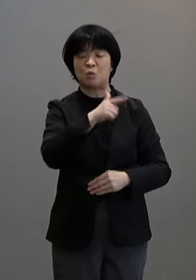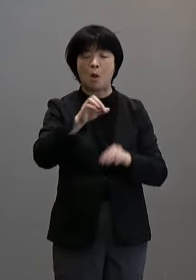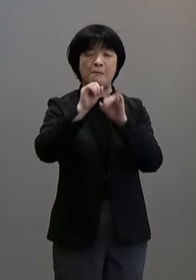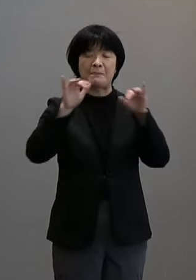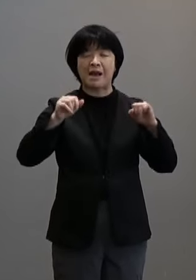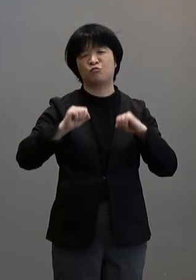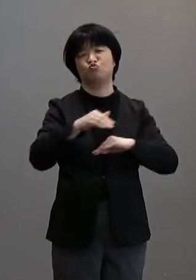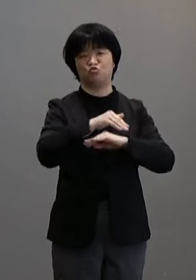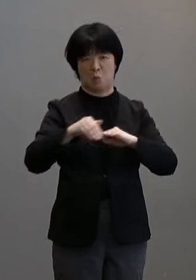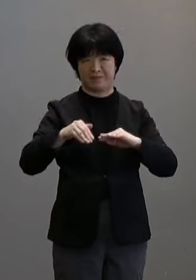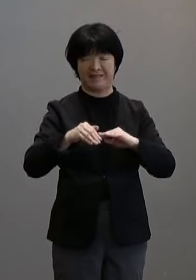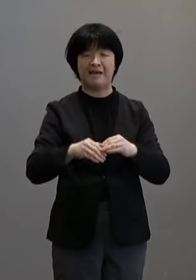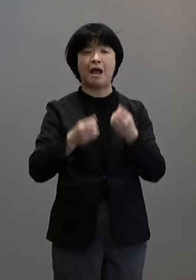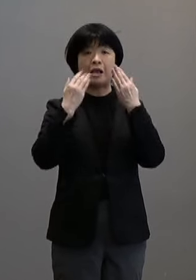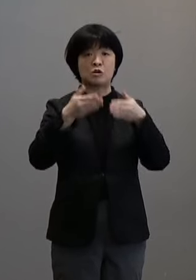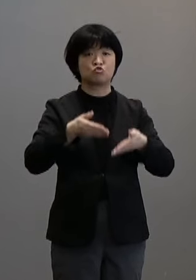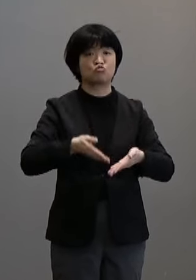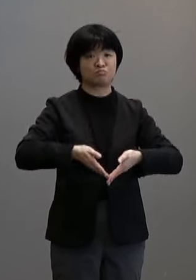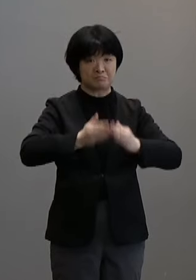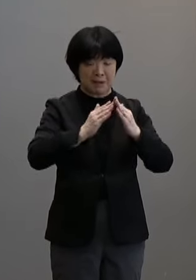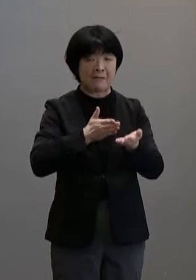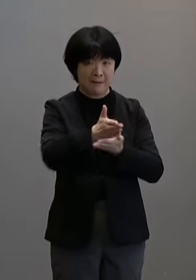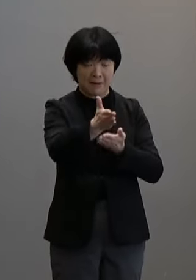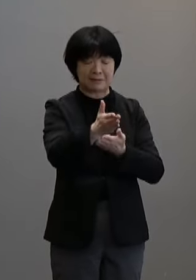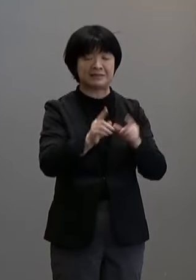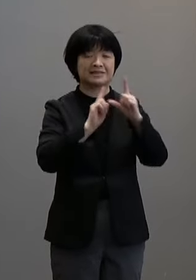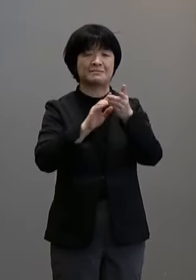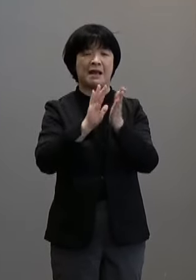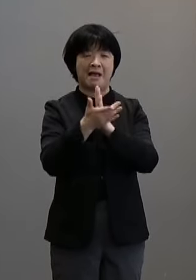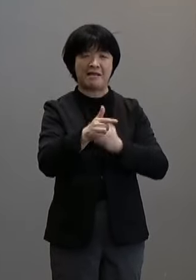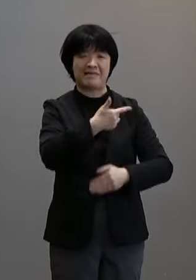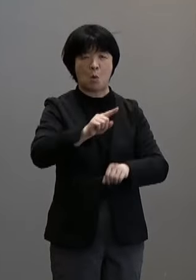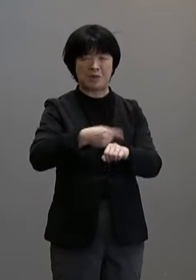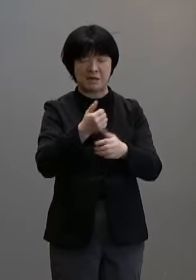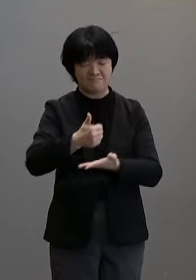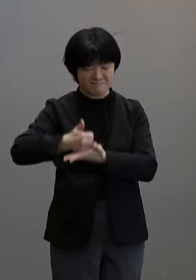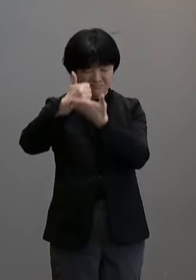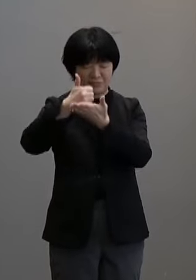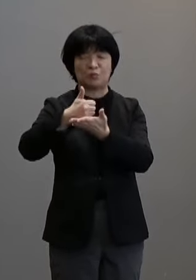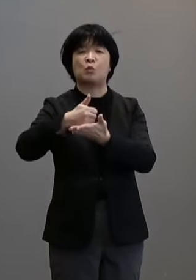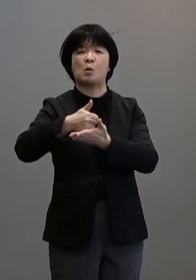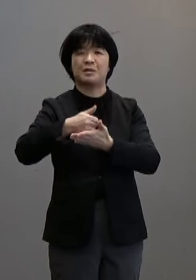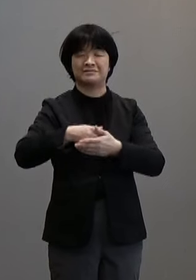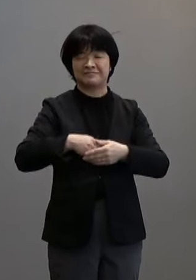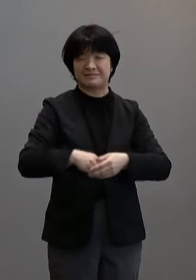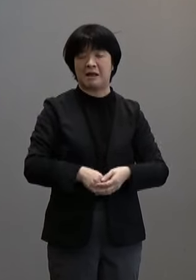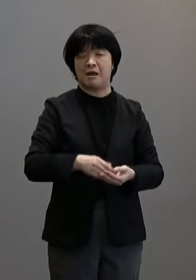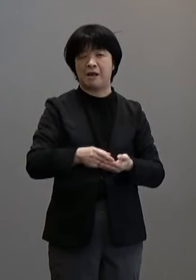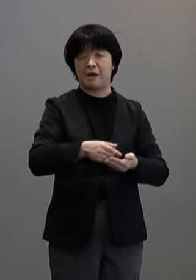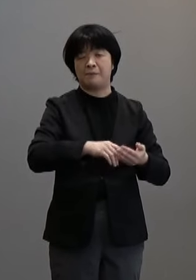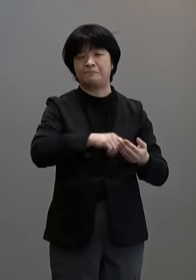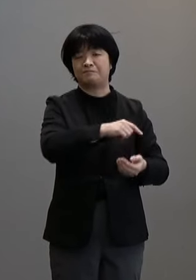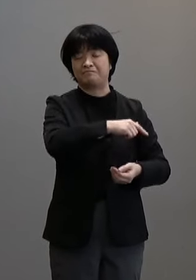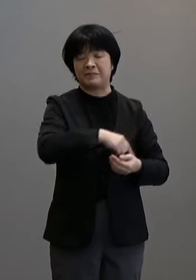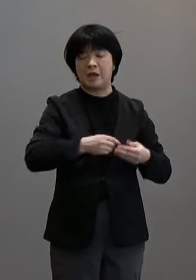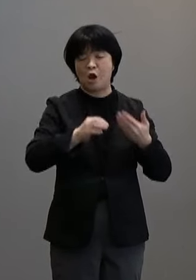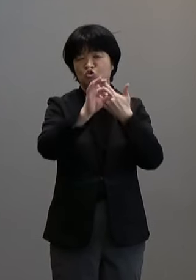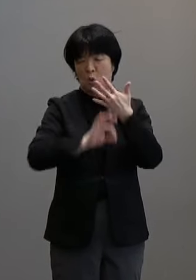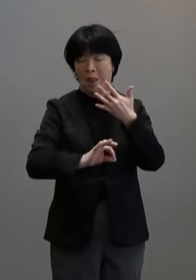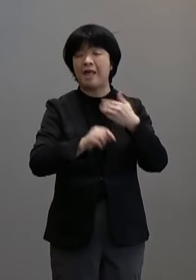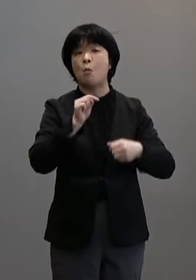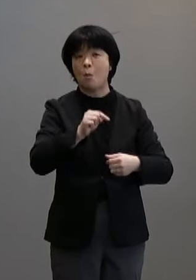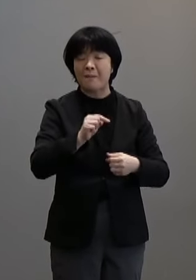たに成立をした千葉県多様性が尊重され誰もが活躍できる社会の形成の推進に関する条例では、男